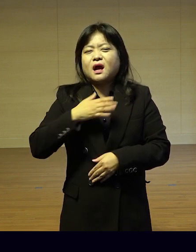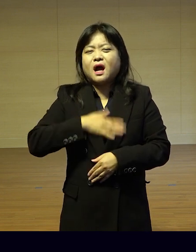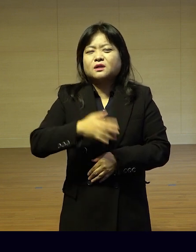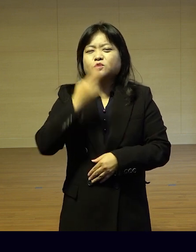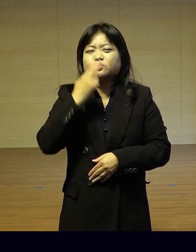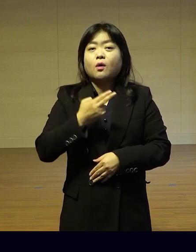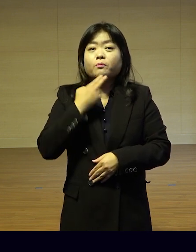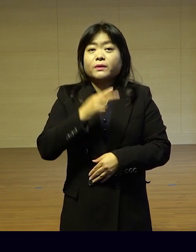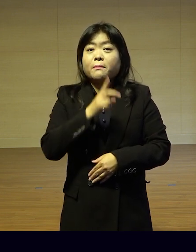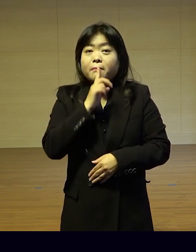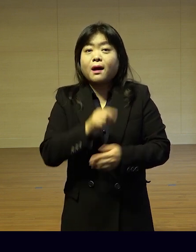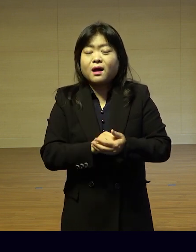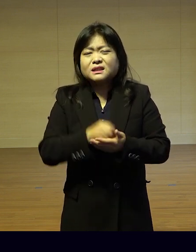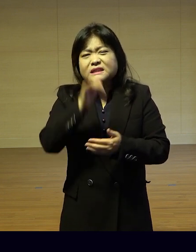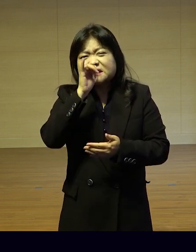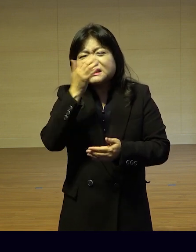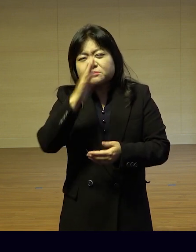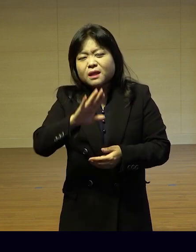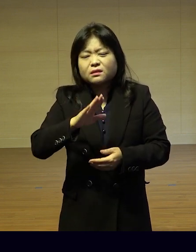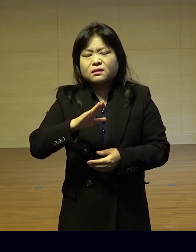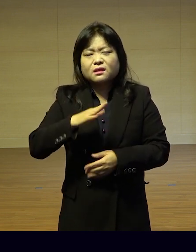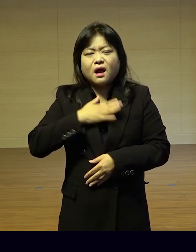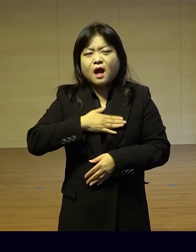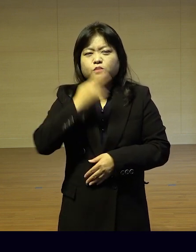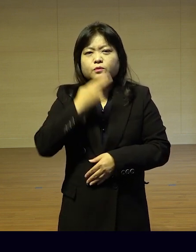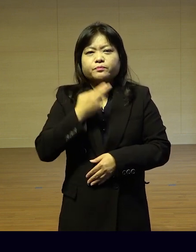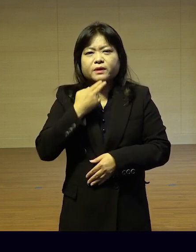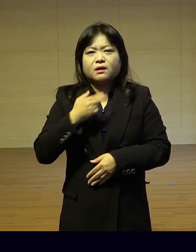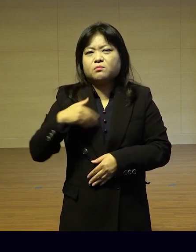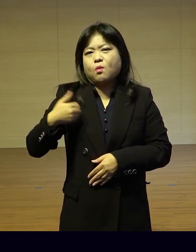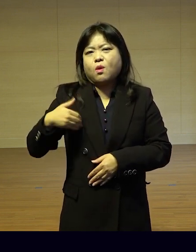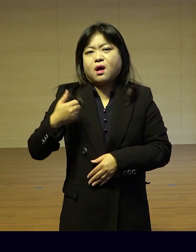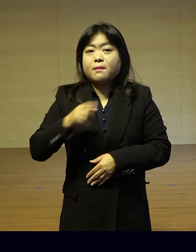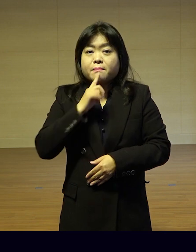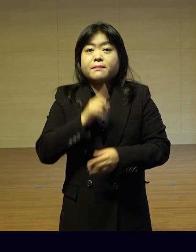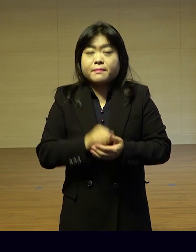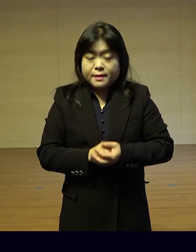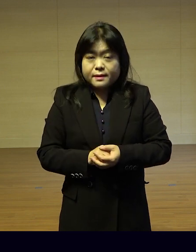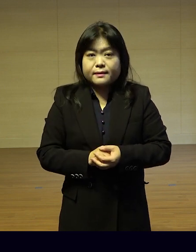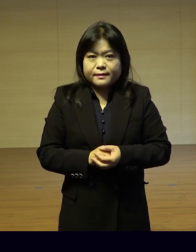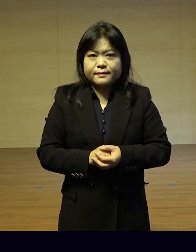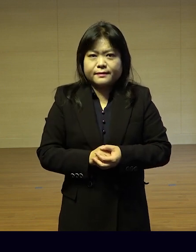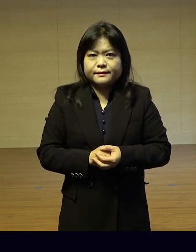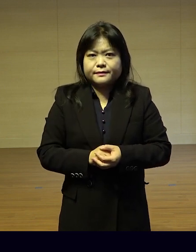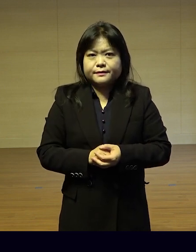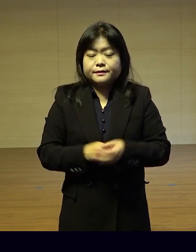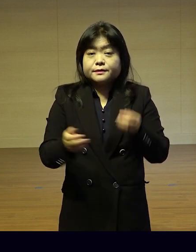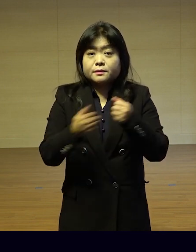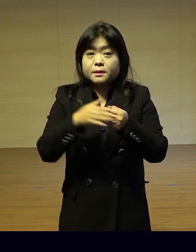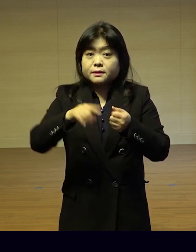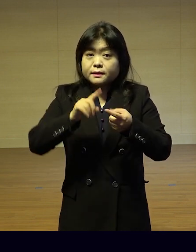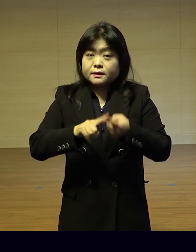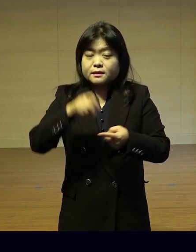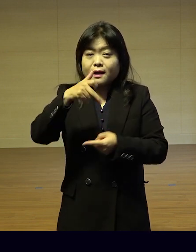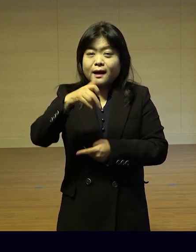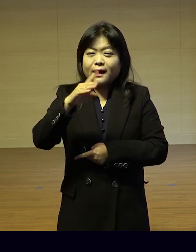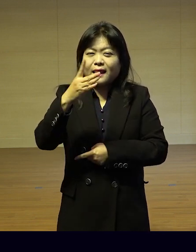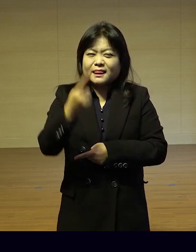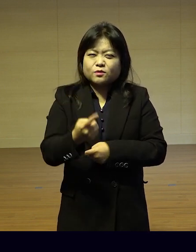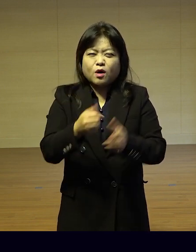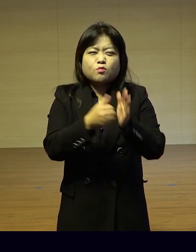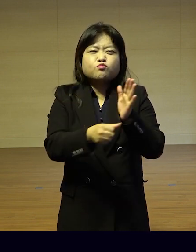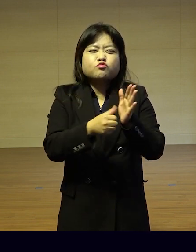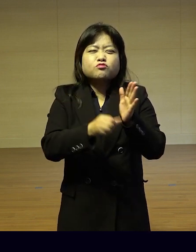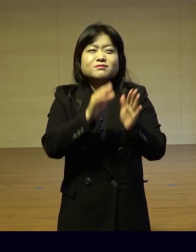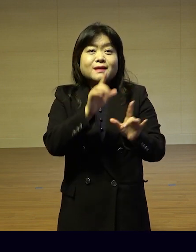했거든요. 있기는 있는데 알지는 못한다는 것이죠. 근데 이게 그 점에서는 칸트의 물 자체하고